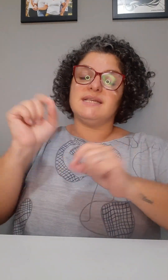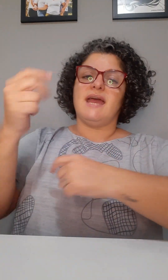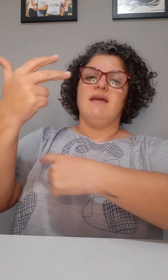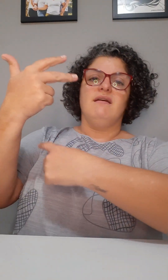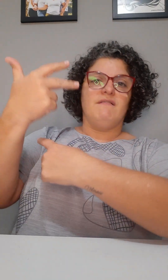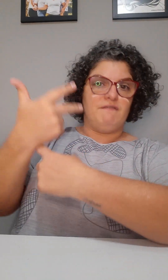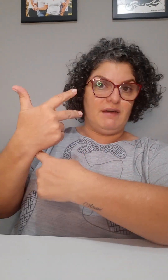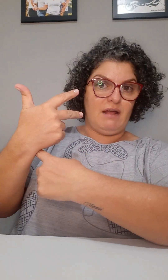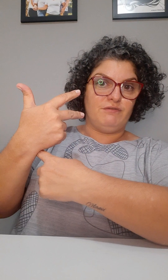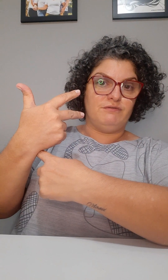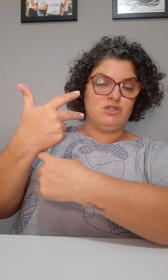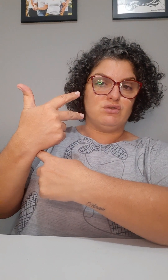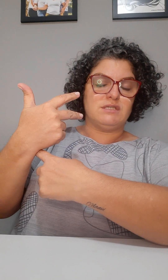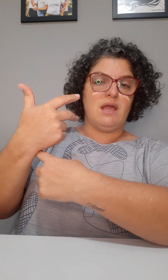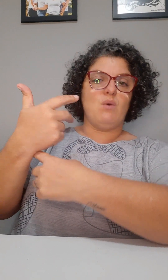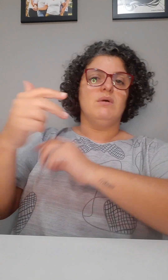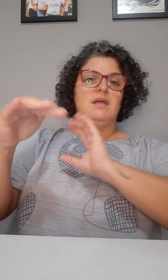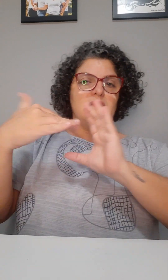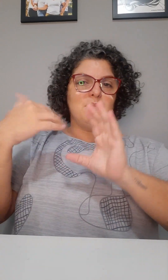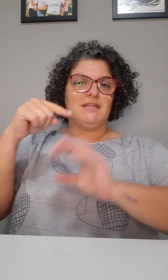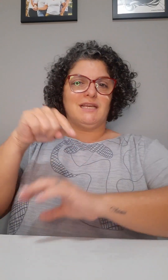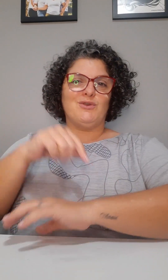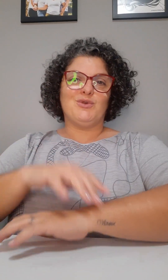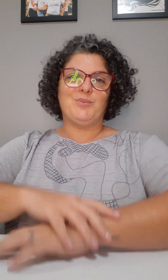quiser, grava um vídeo seu e manda aqui no grupo.